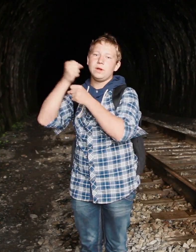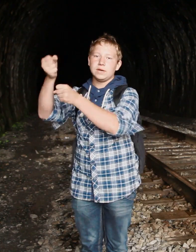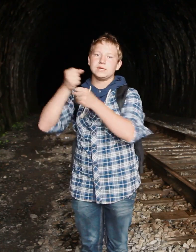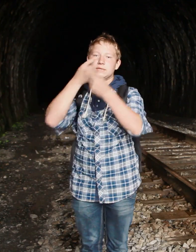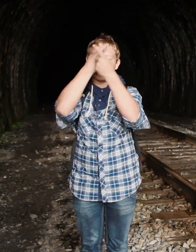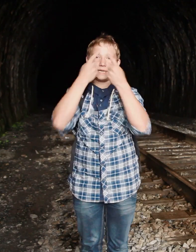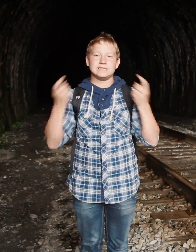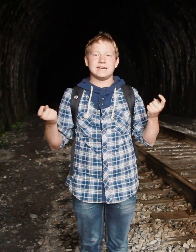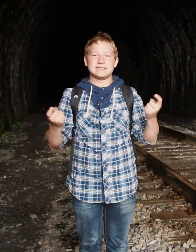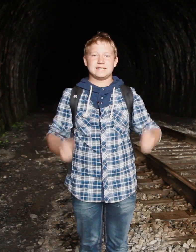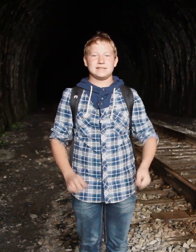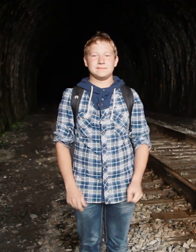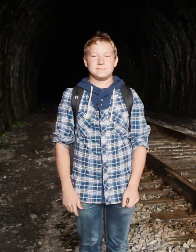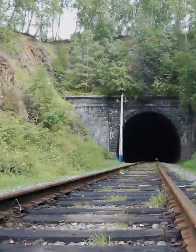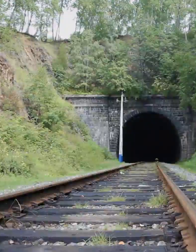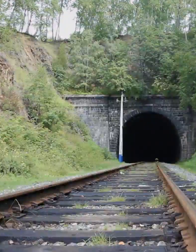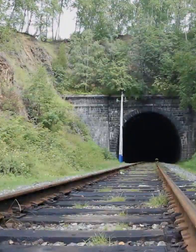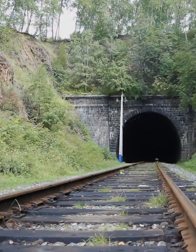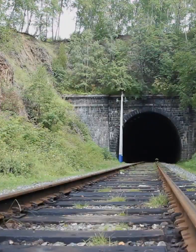колокольная сигнализация.